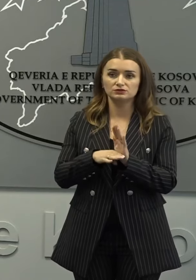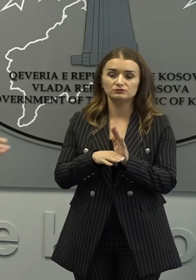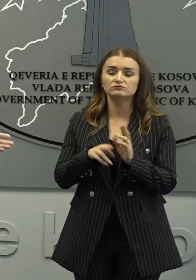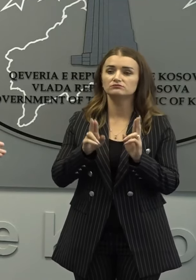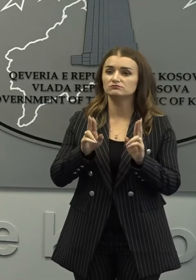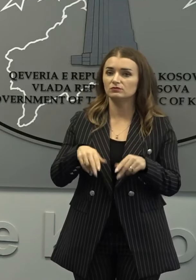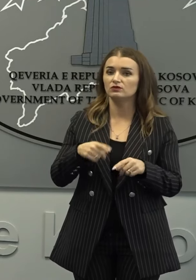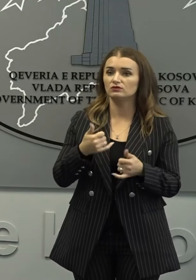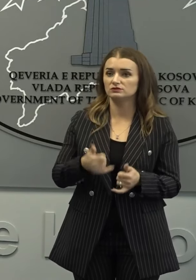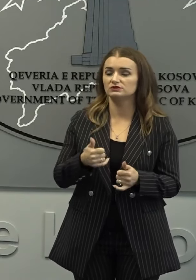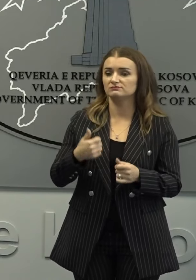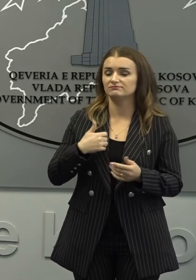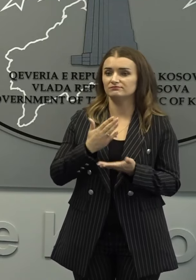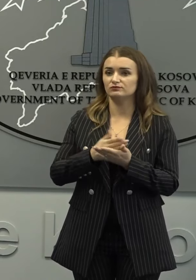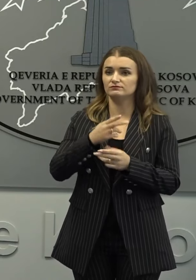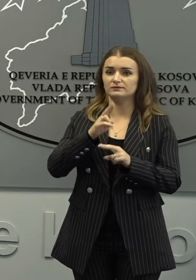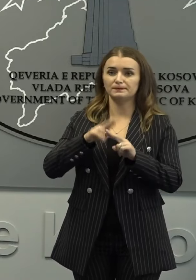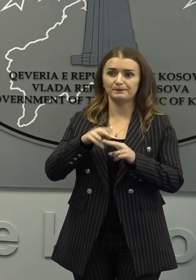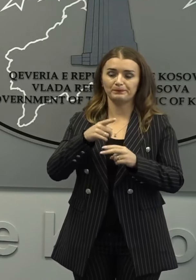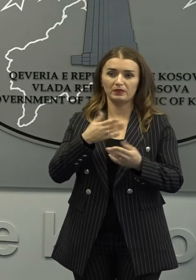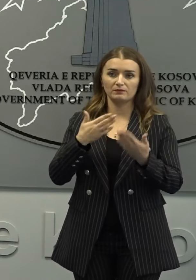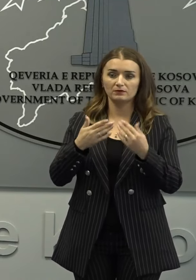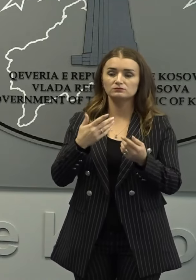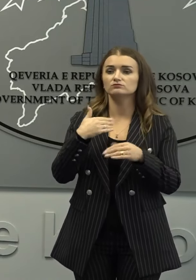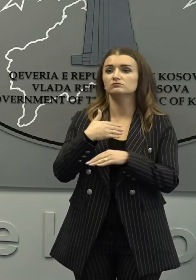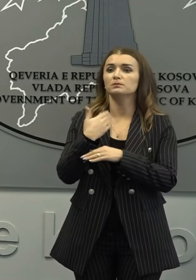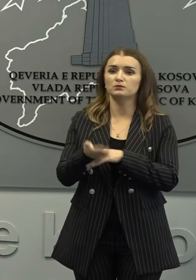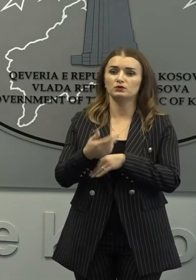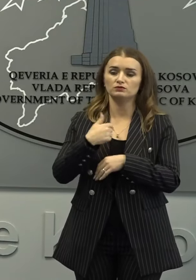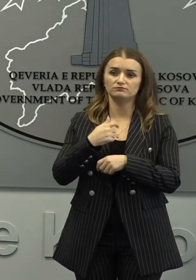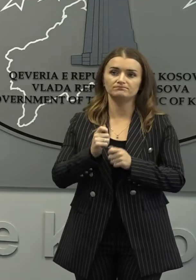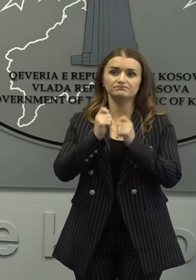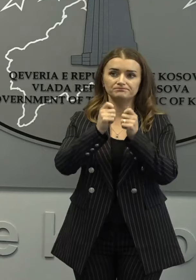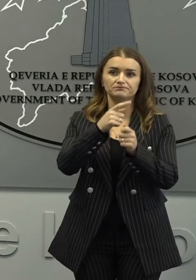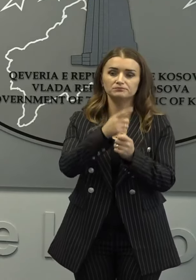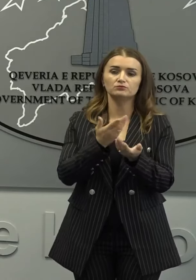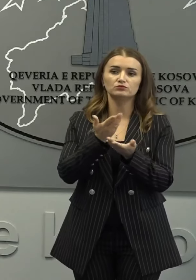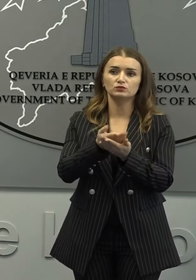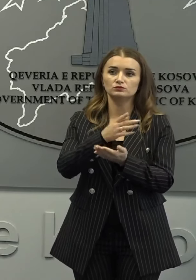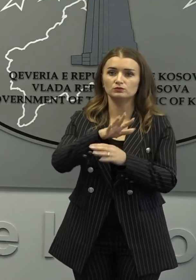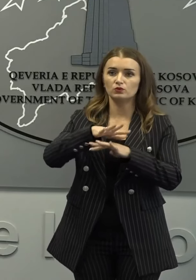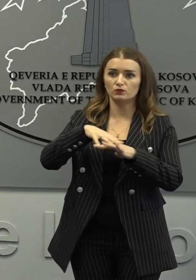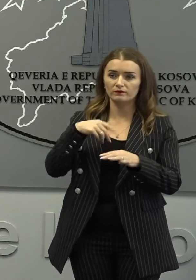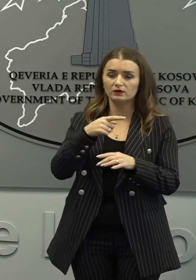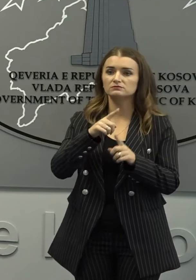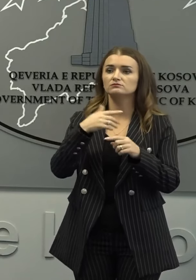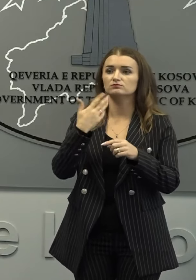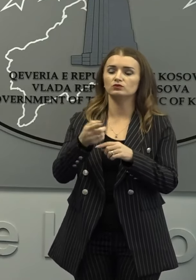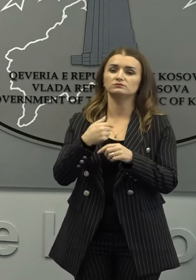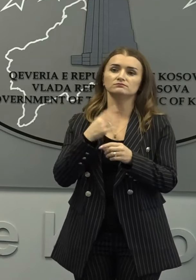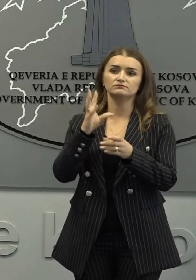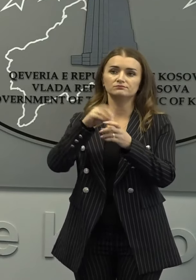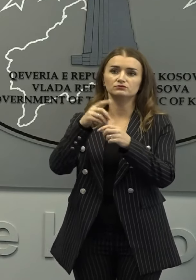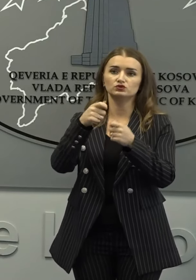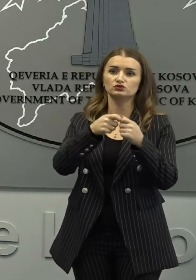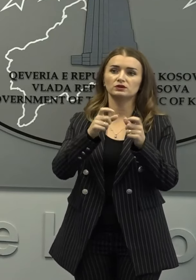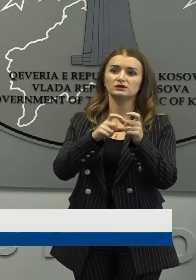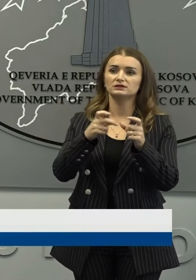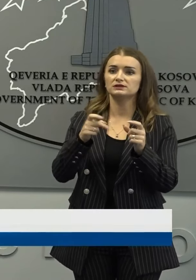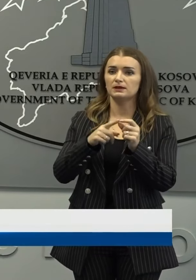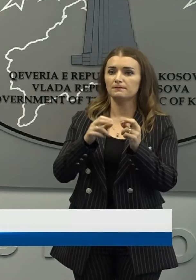223, pas miratimit të në kuvend të Republikës, na integron në SEPA në mënyrë që të ulen